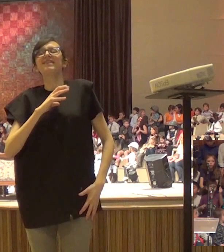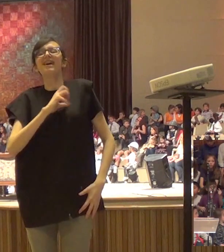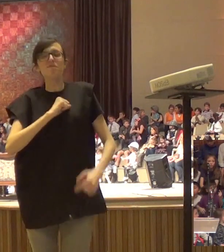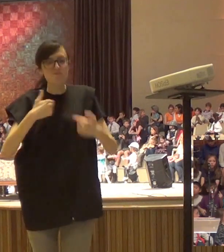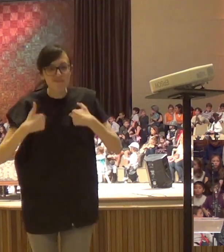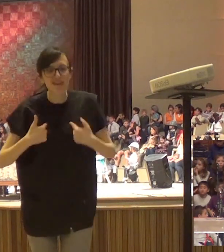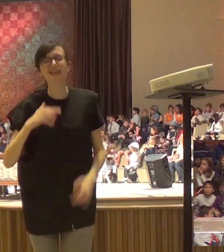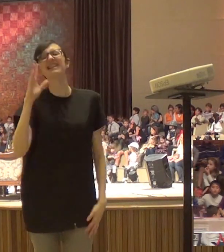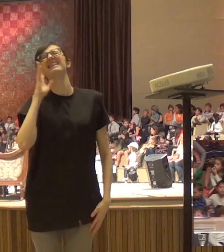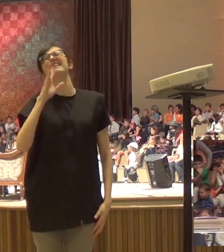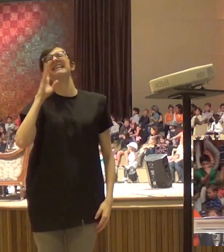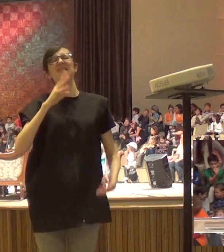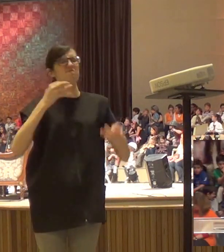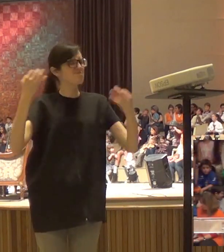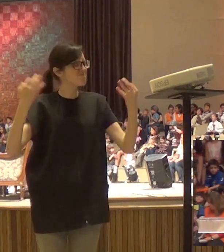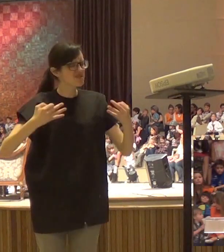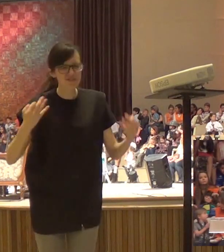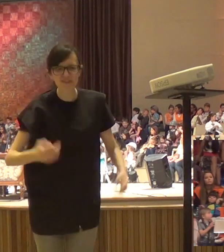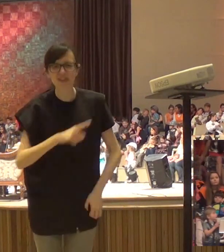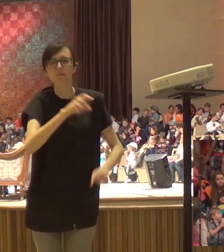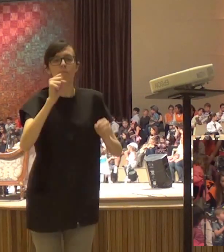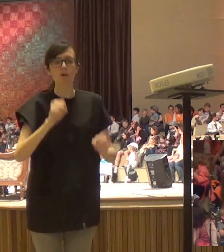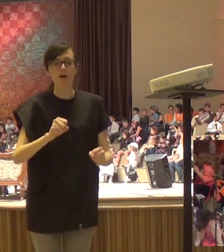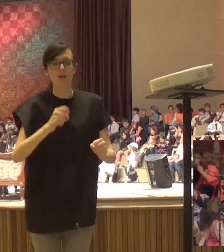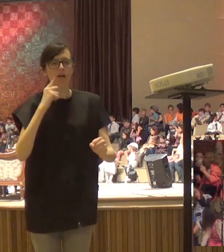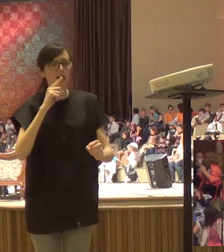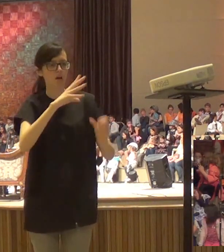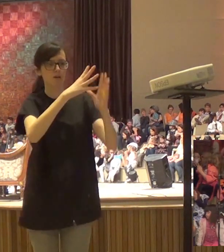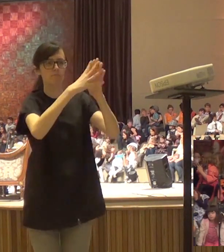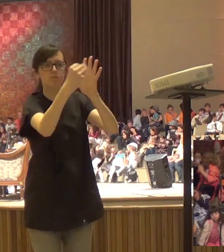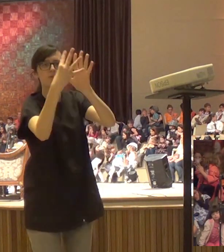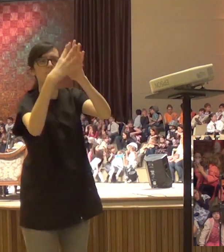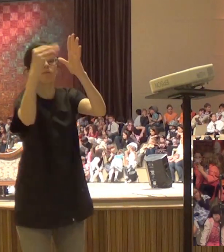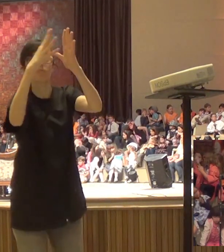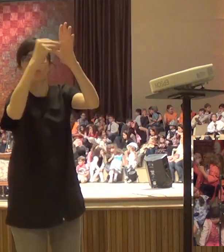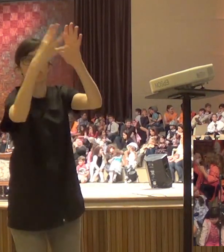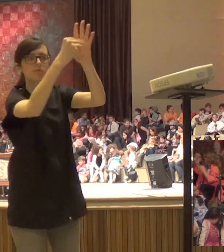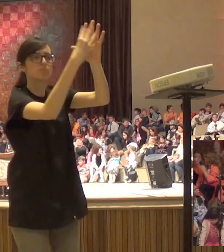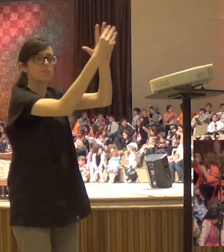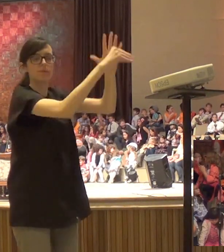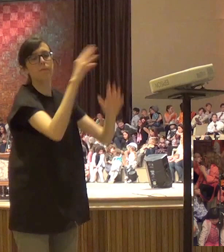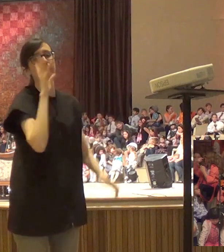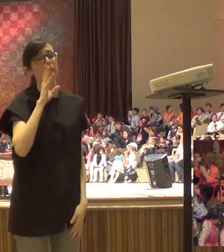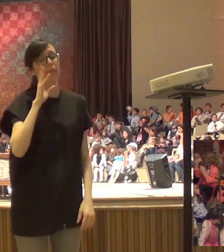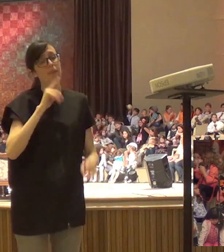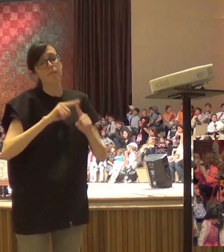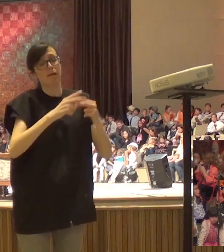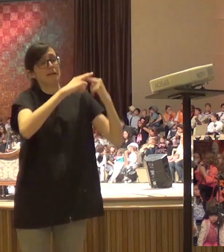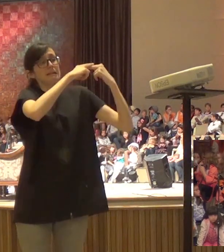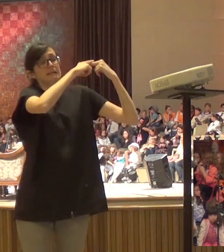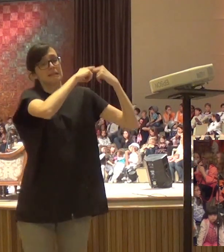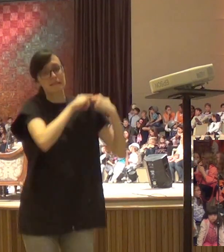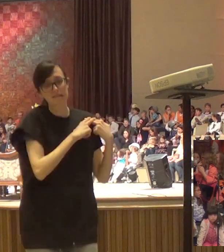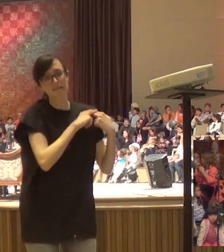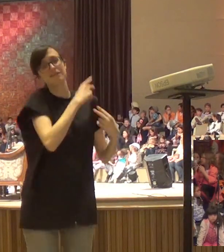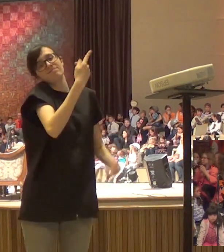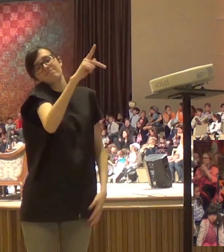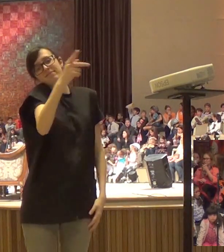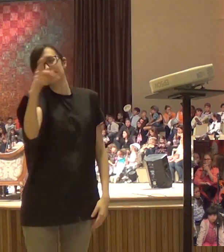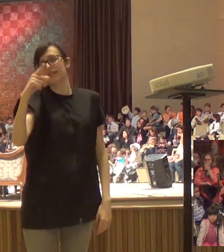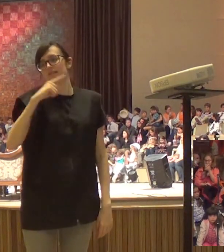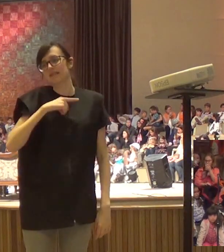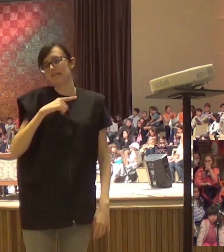no seu corpo, no seu coração que arde. Eles possam aprender isso conosco. E, meus irmãos, essa tarefa, ela está